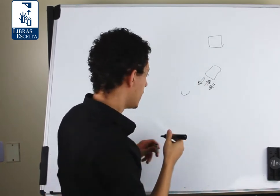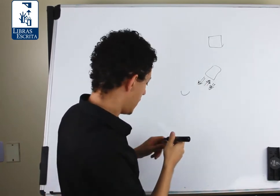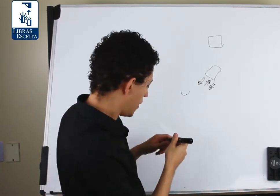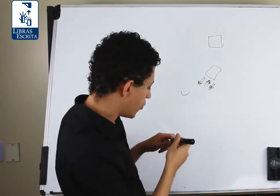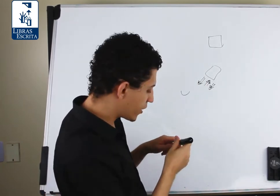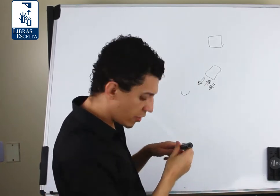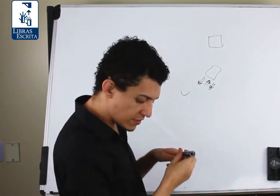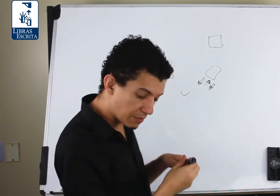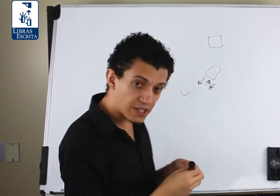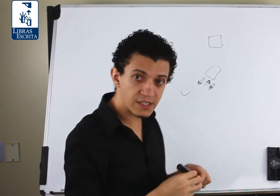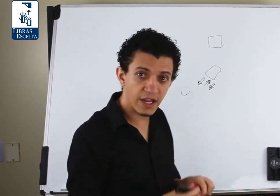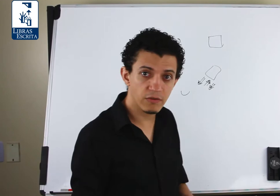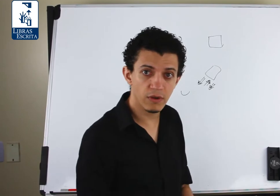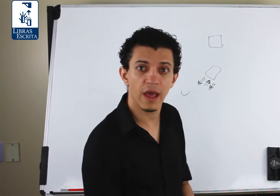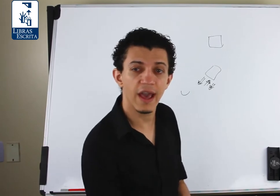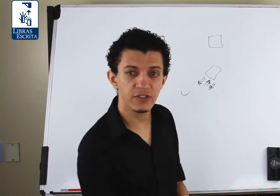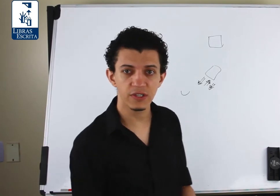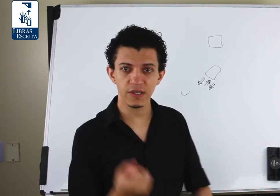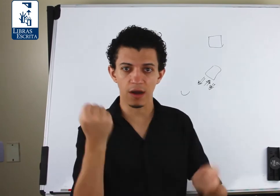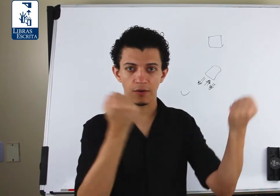Então aqui nós temos escrito este sinal.